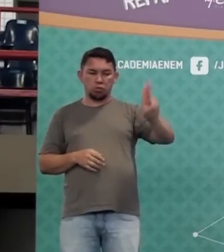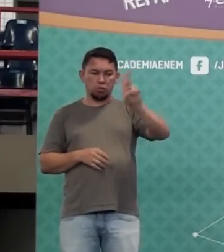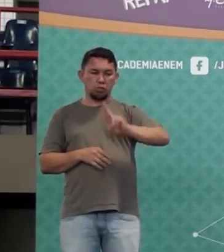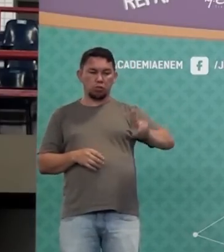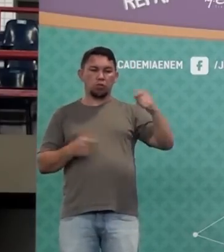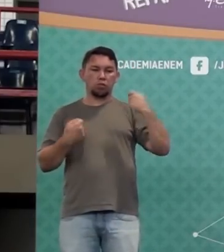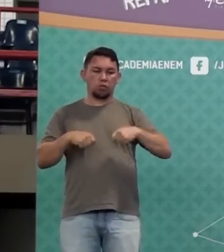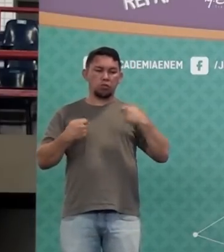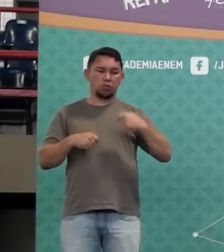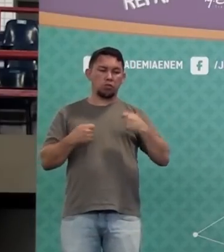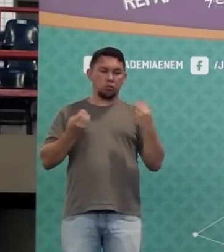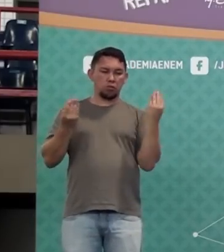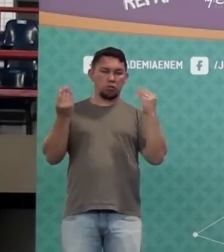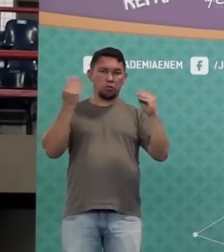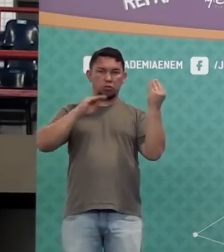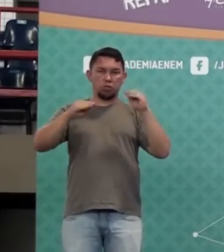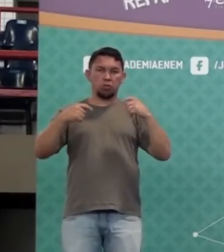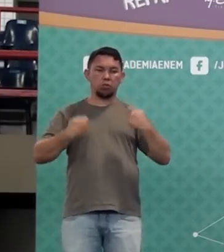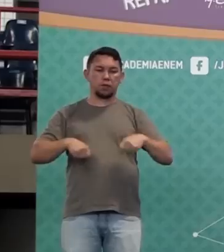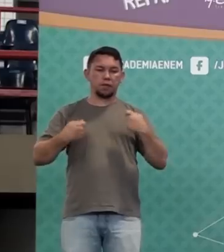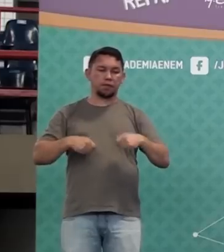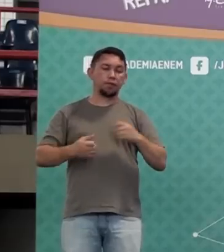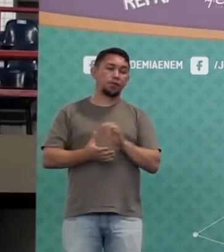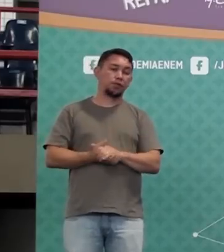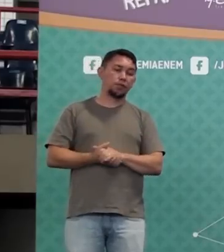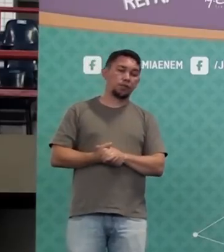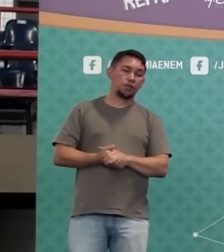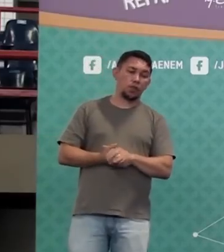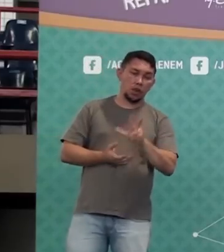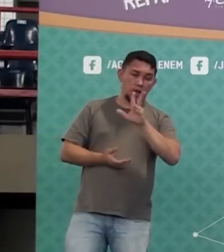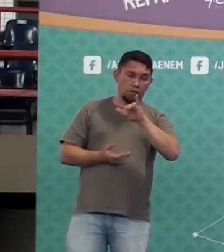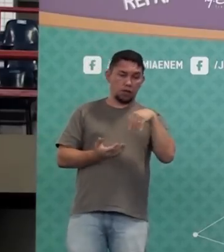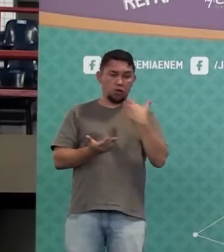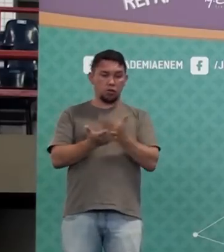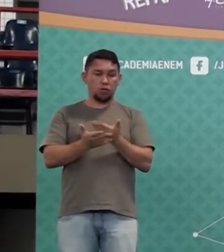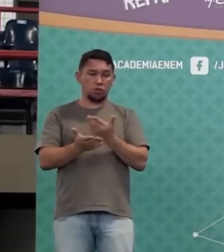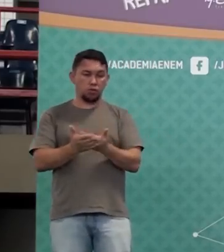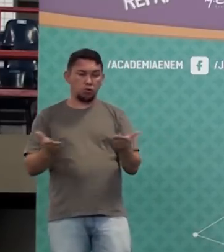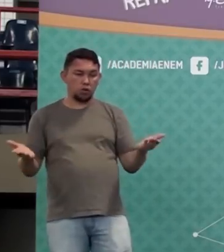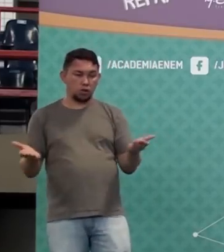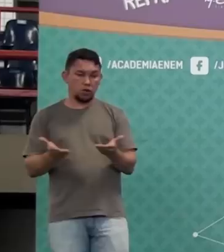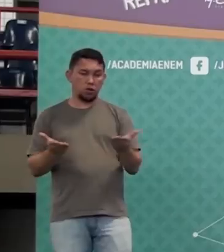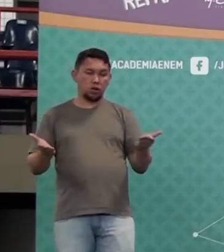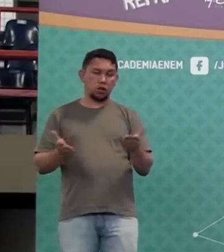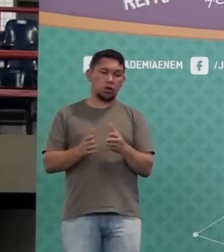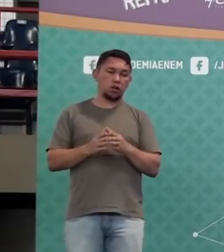é necessário serem colocados. A gente vai ver agora